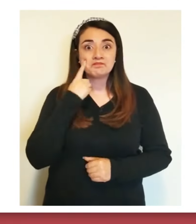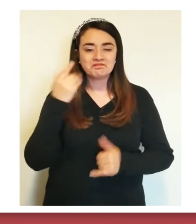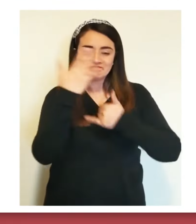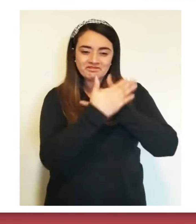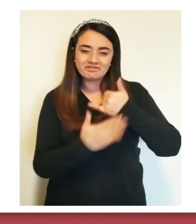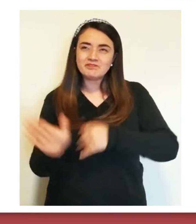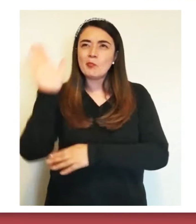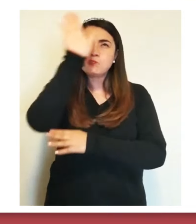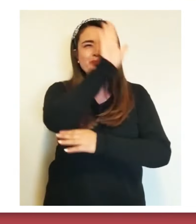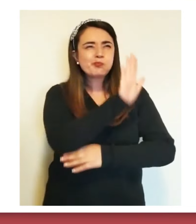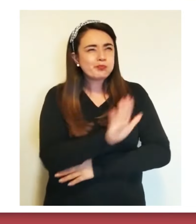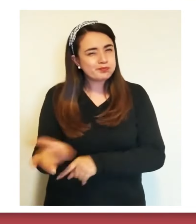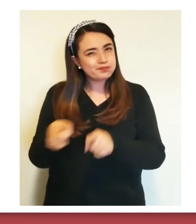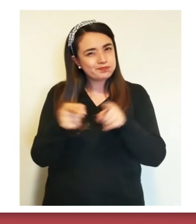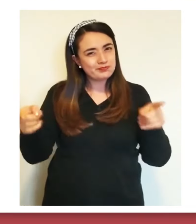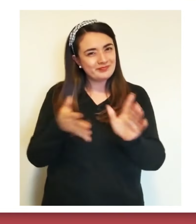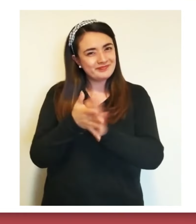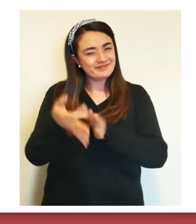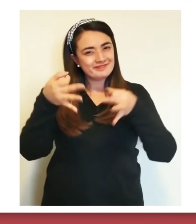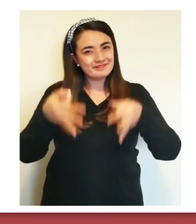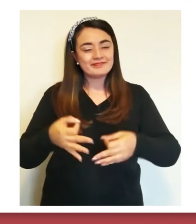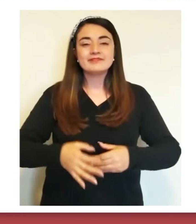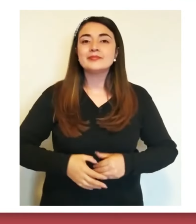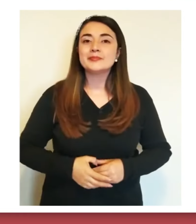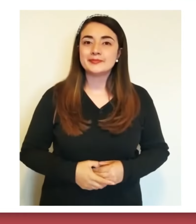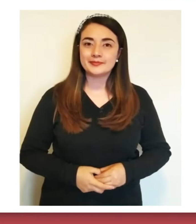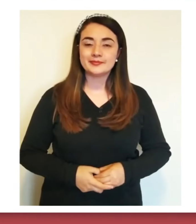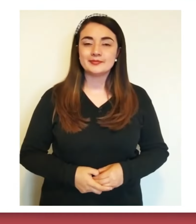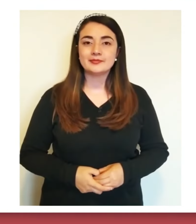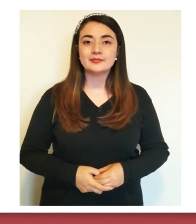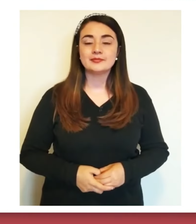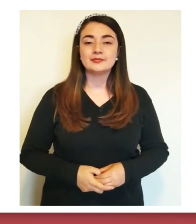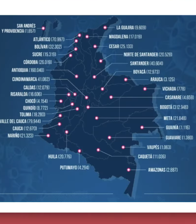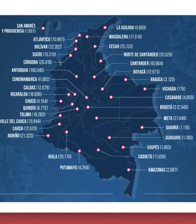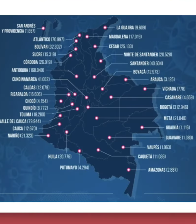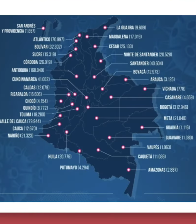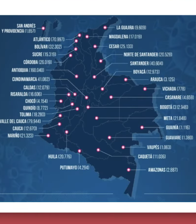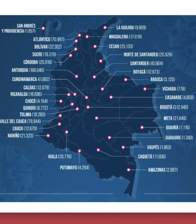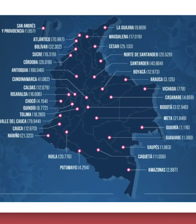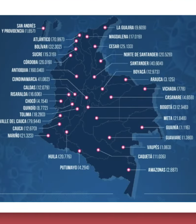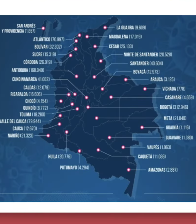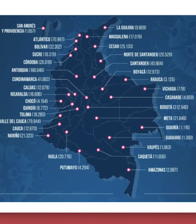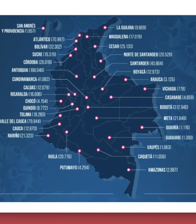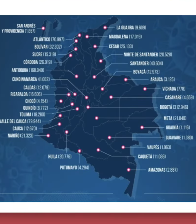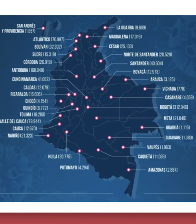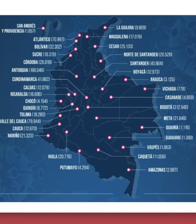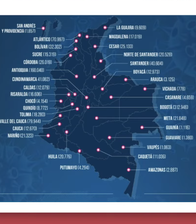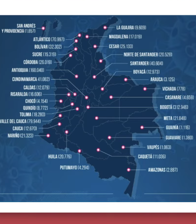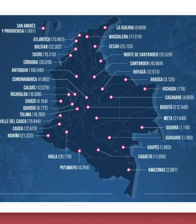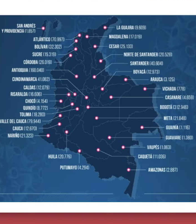932.882. En el mapa, puedes ver la información detallada por departamentos.